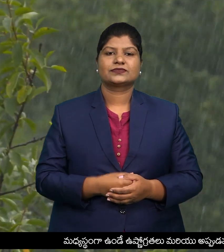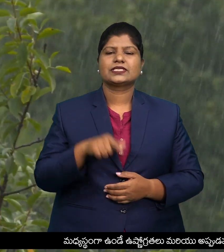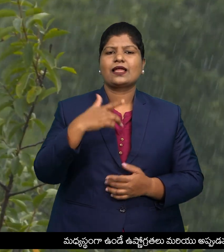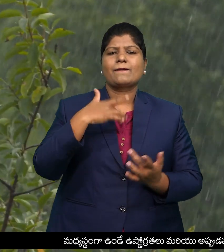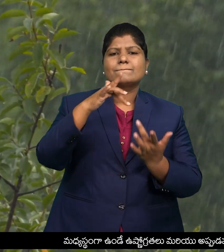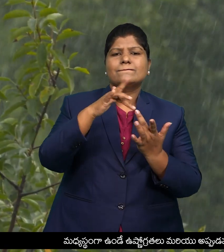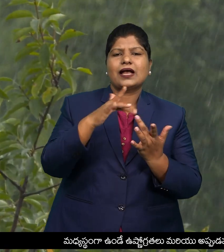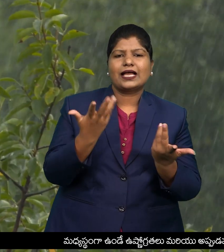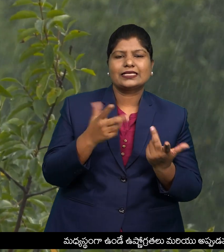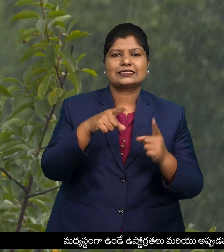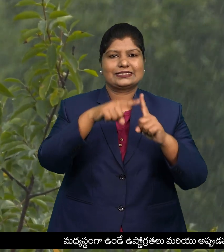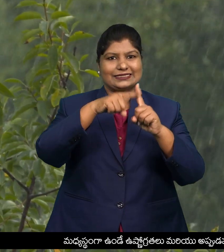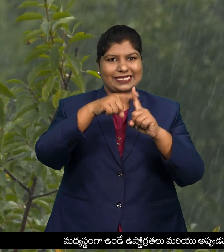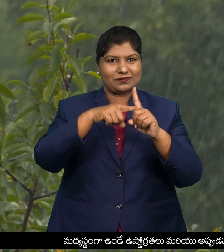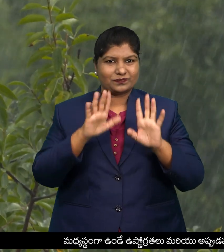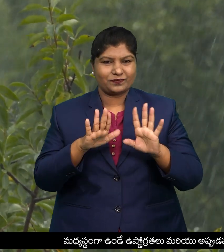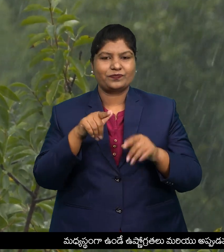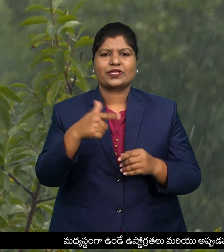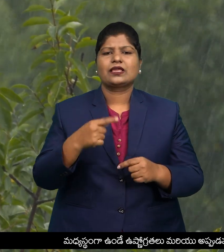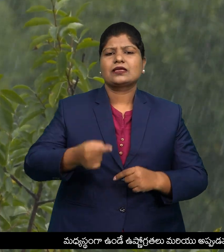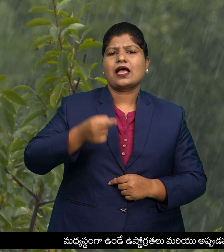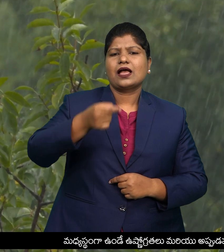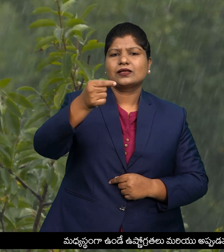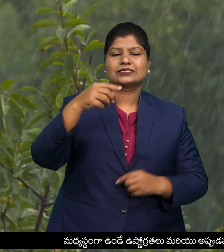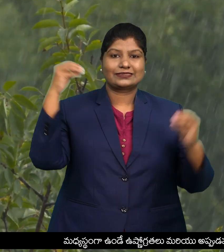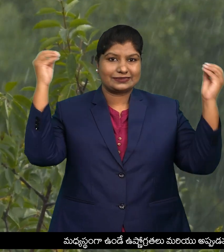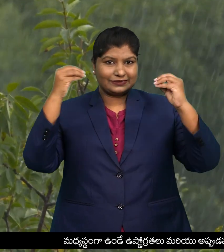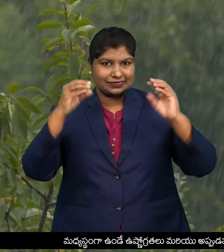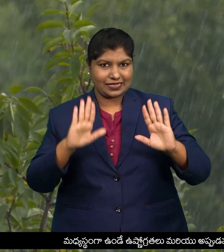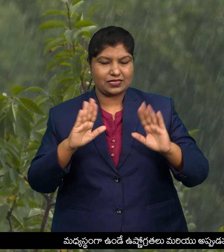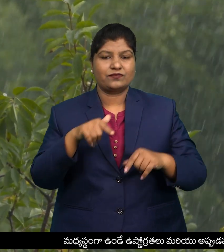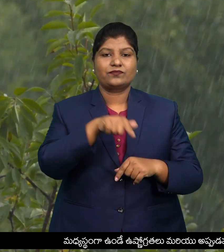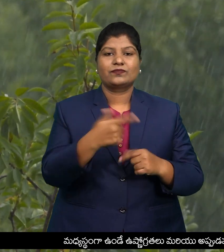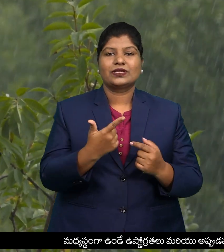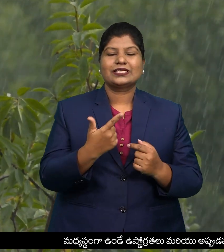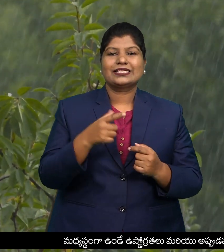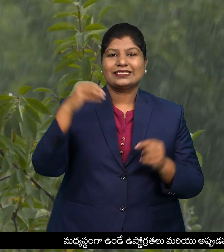మధ్యస్థంగా ఉండే ఉష్ణోగ్రతలు మరియు అప్పుడప్పుడు కురిసే వర్షాలు పంటల ఎదుగుదలకు సహాయం చేస్తాయి.